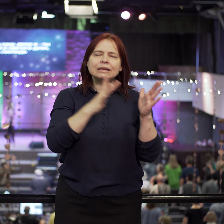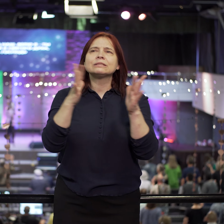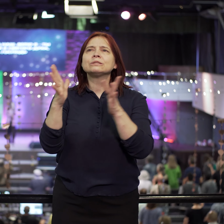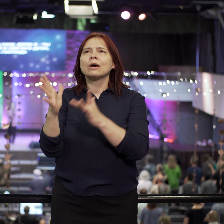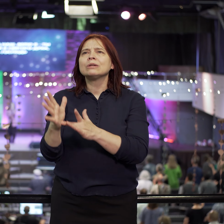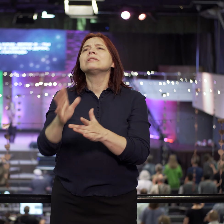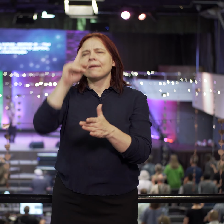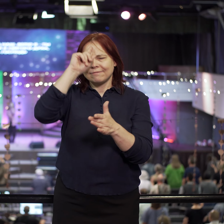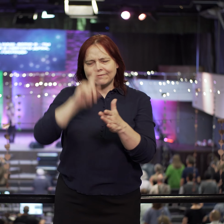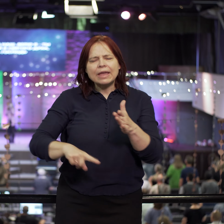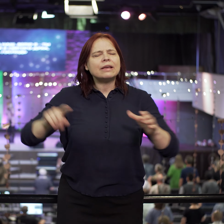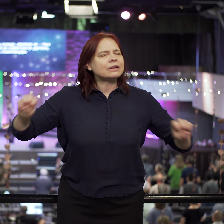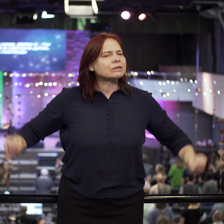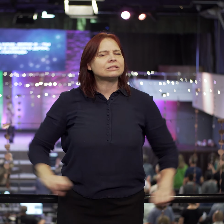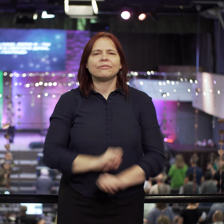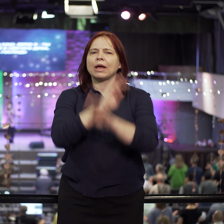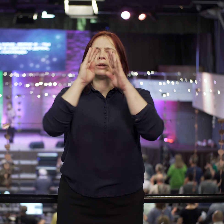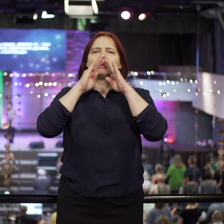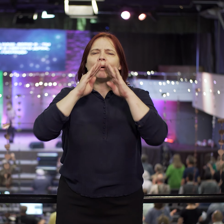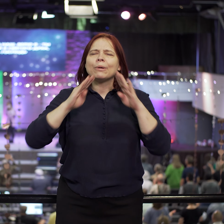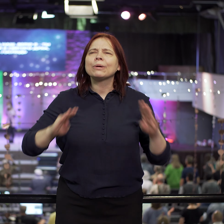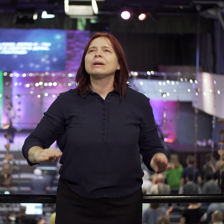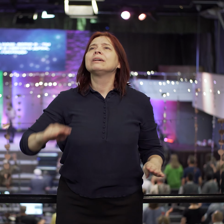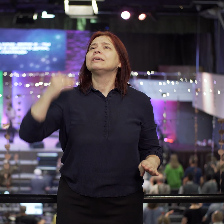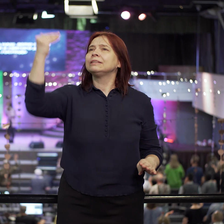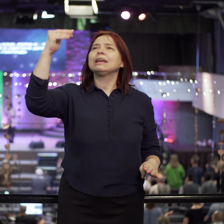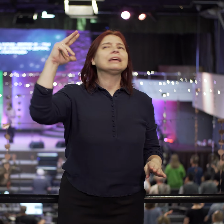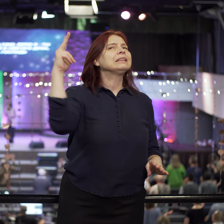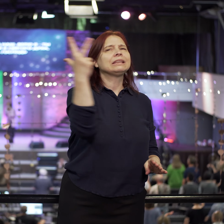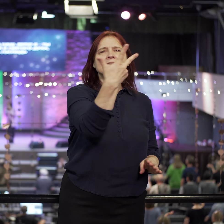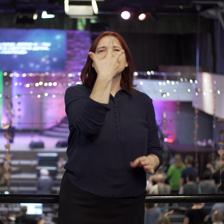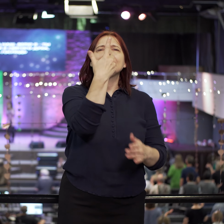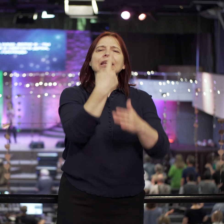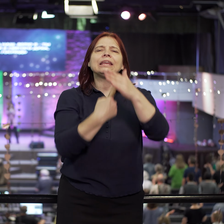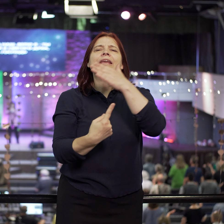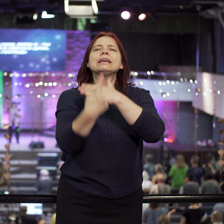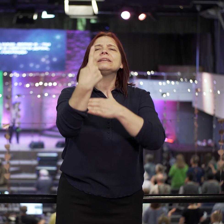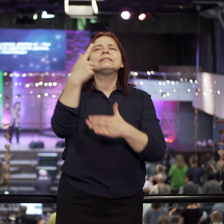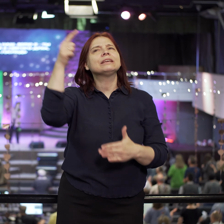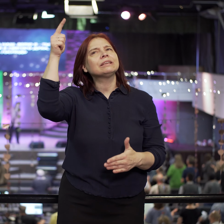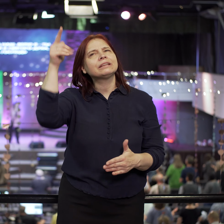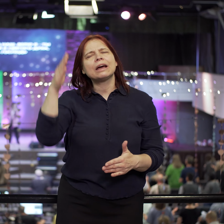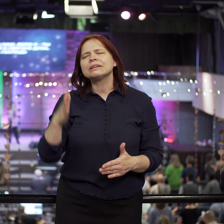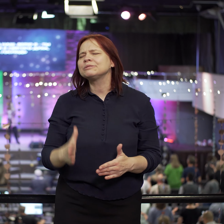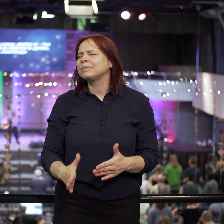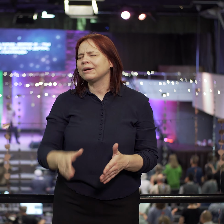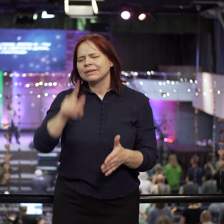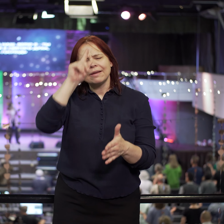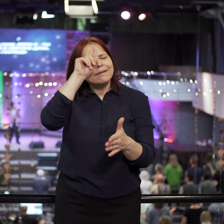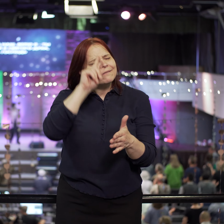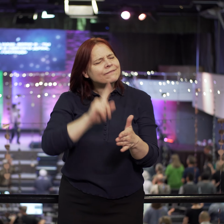в Святого Духа, Ты триедин Господь. Верю я в